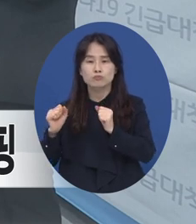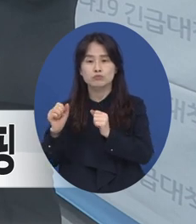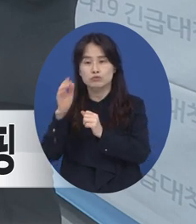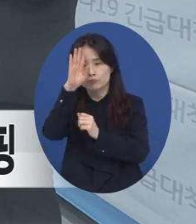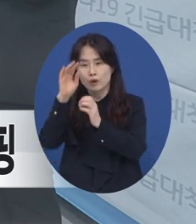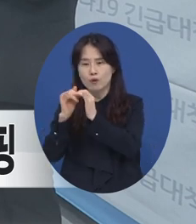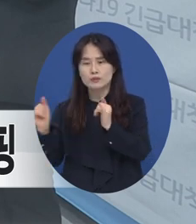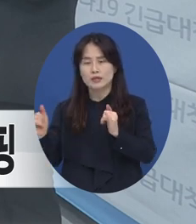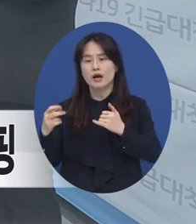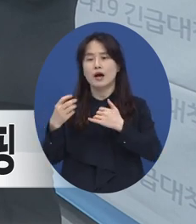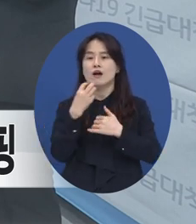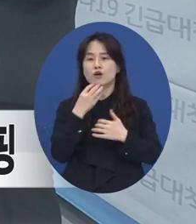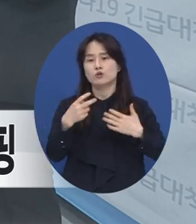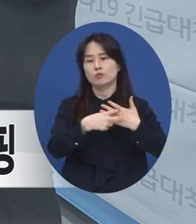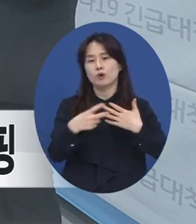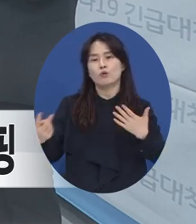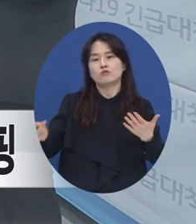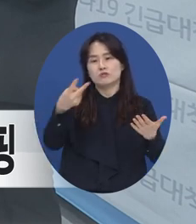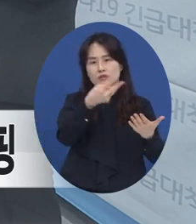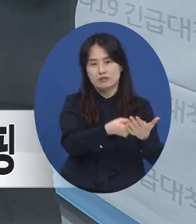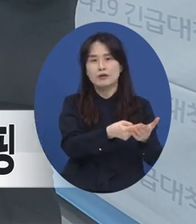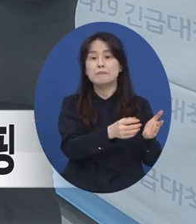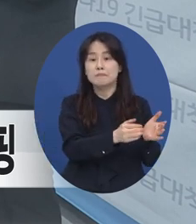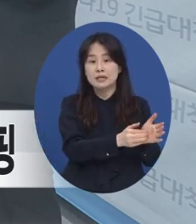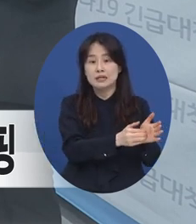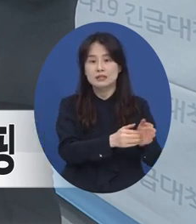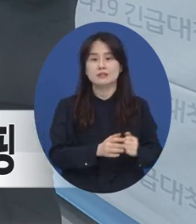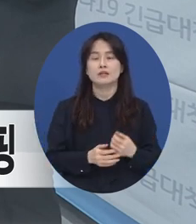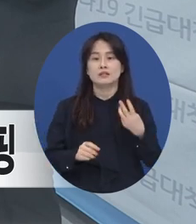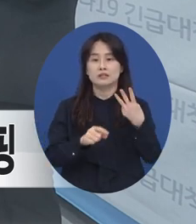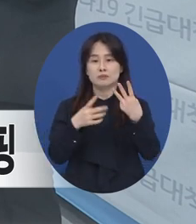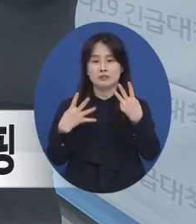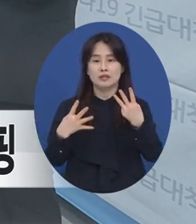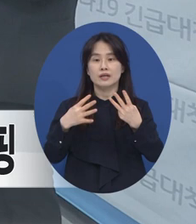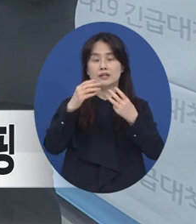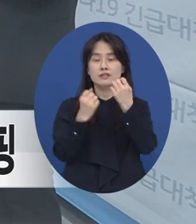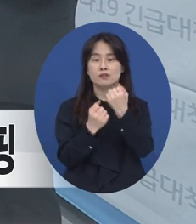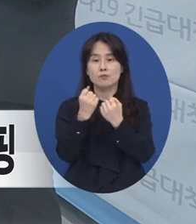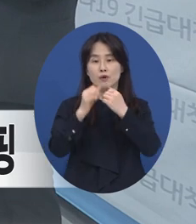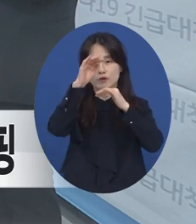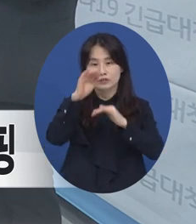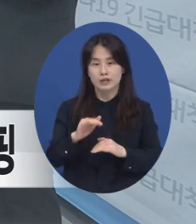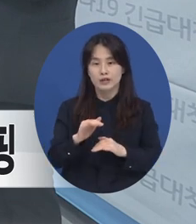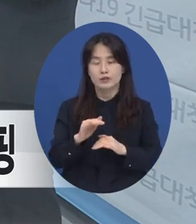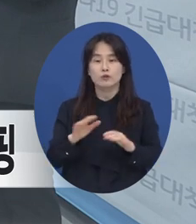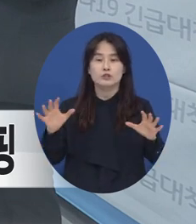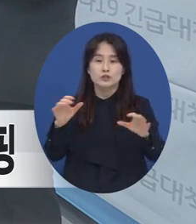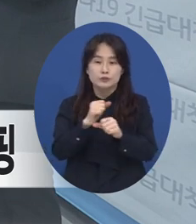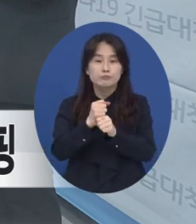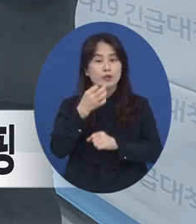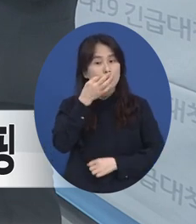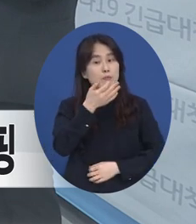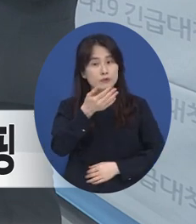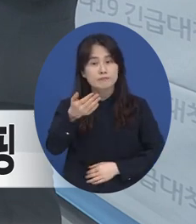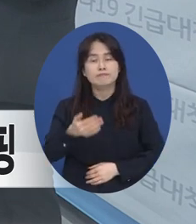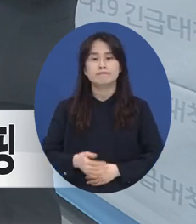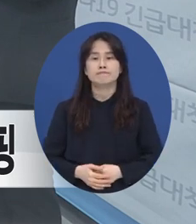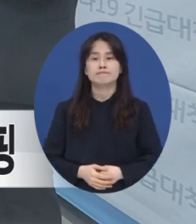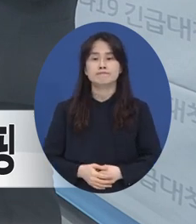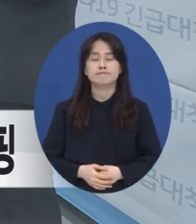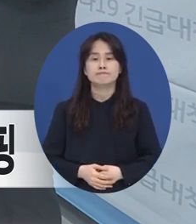경기도 병원으로 이번 조치했습니다 3월 4일 브리핑 내용 최지영 기자 의 리포트로 정리해서 보시겠습니다